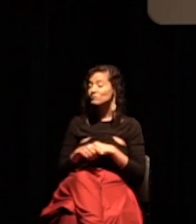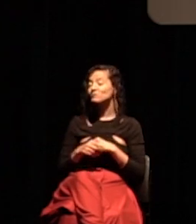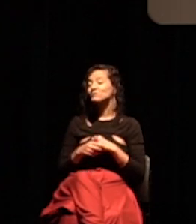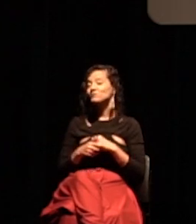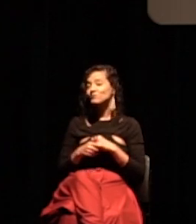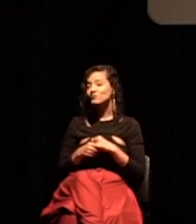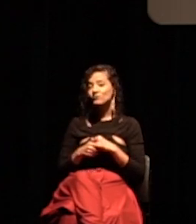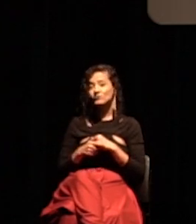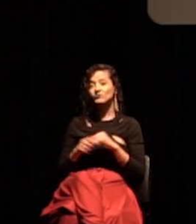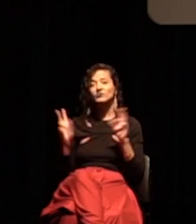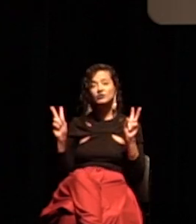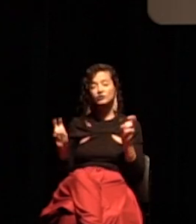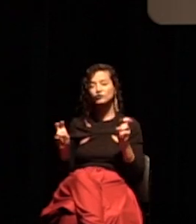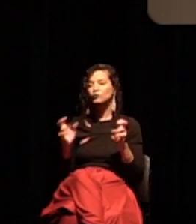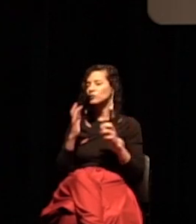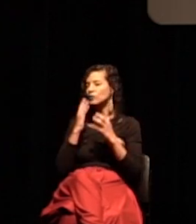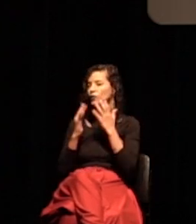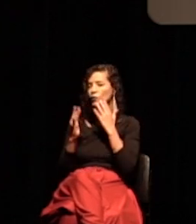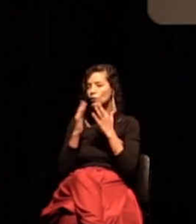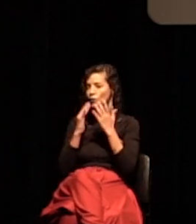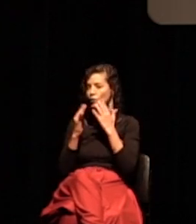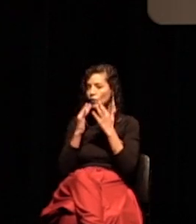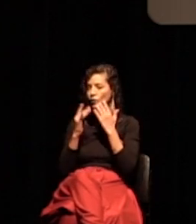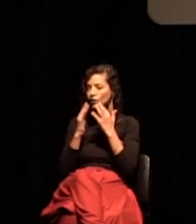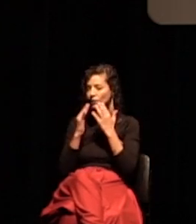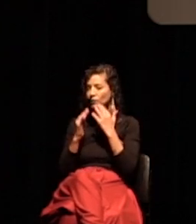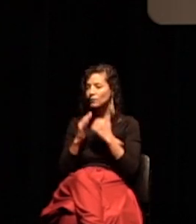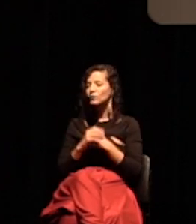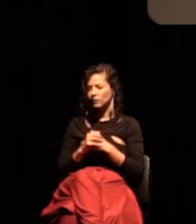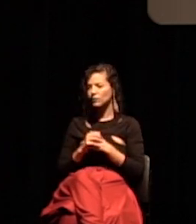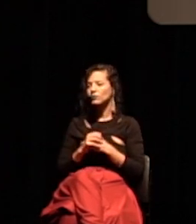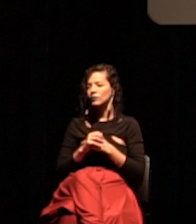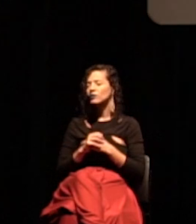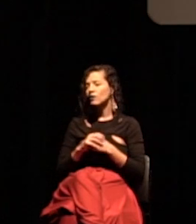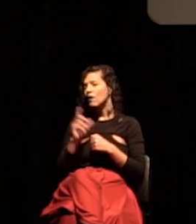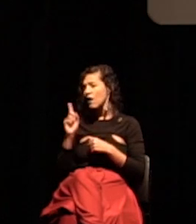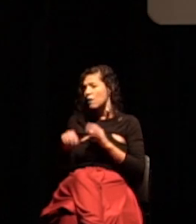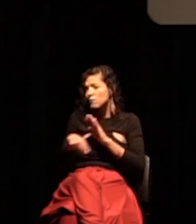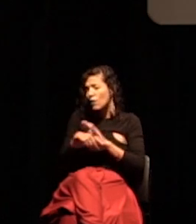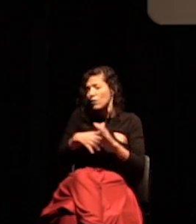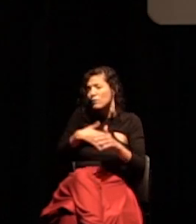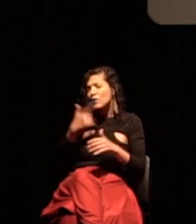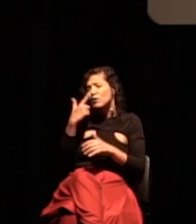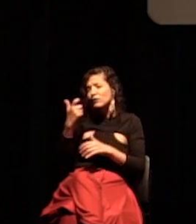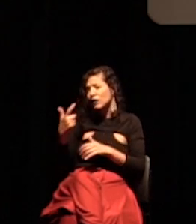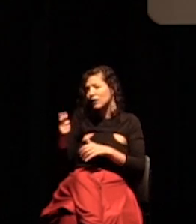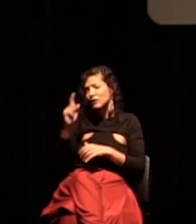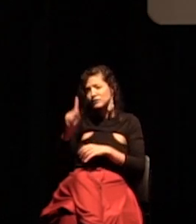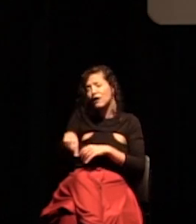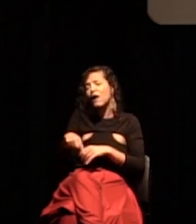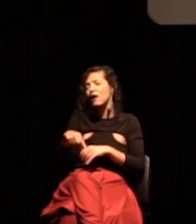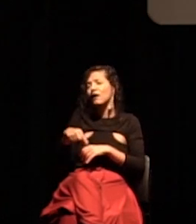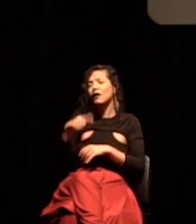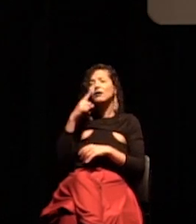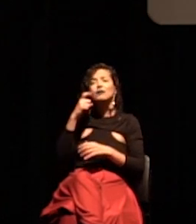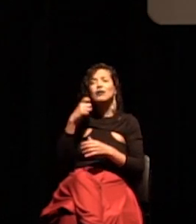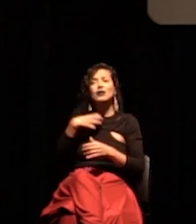sobre essa questão da cor, ela existe porque é constitutiva do meu interesse. O interesse estético. E